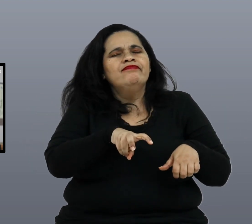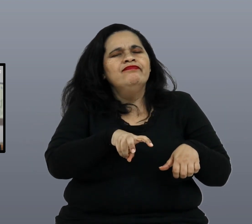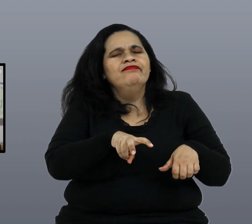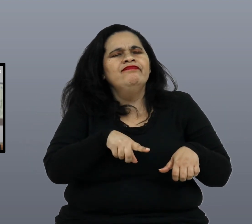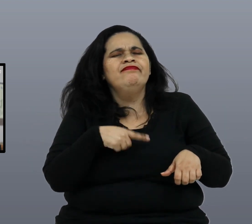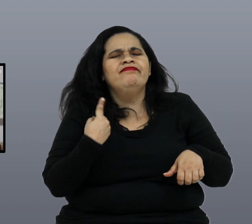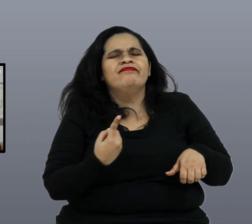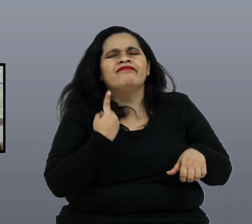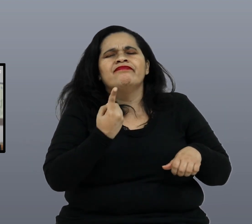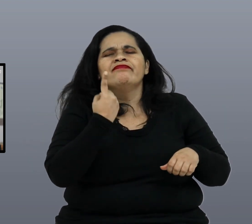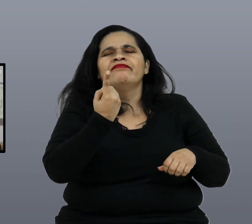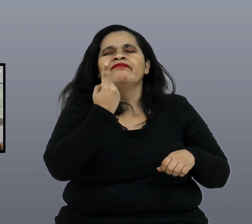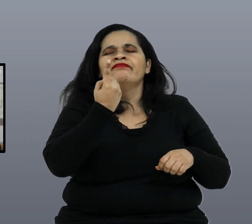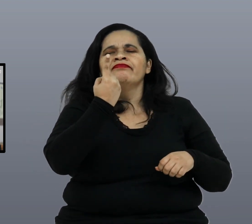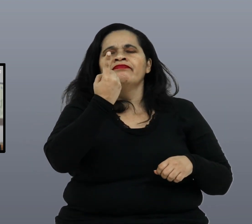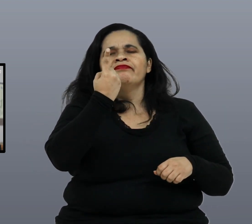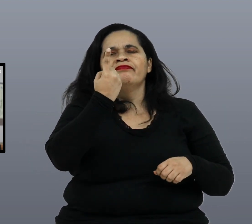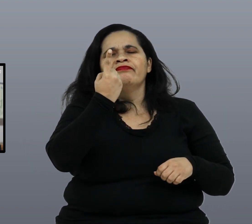que está